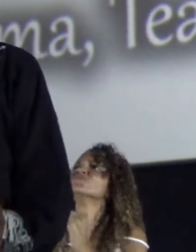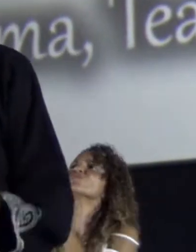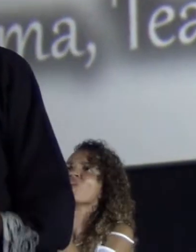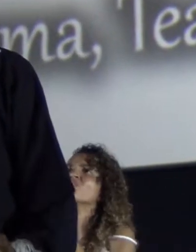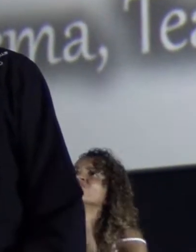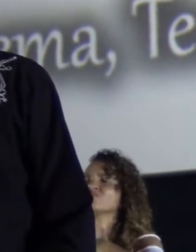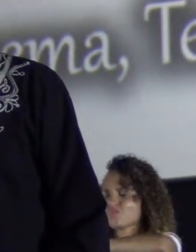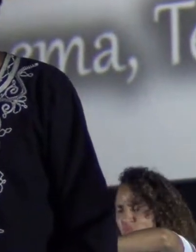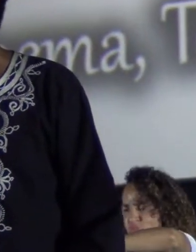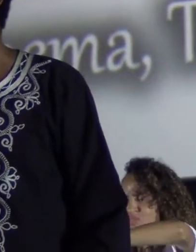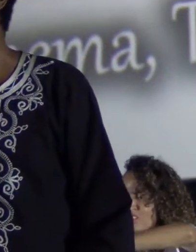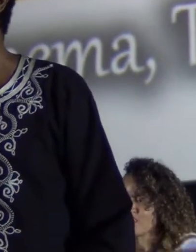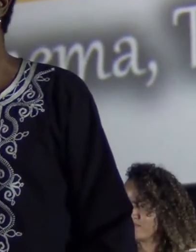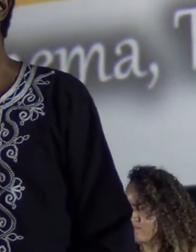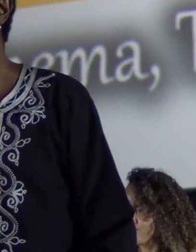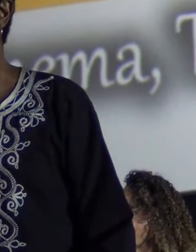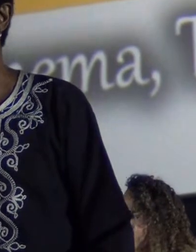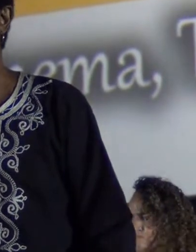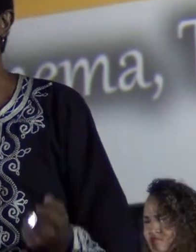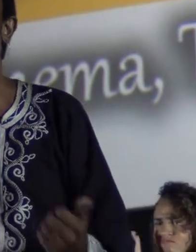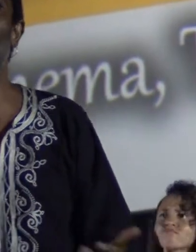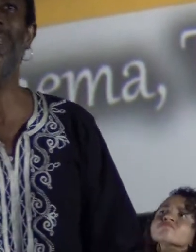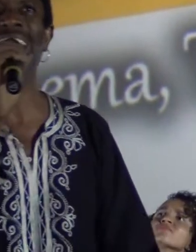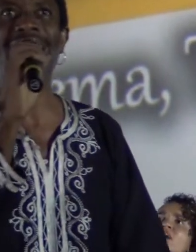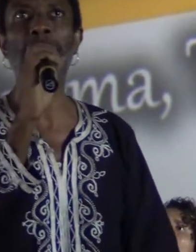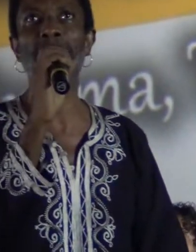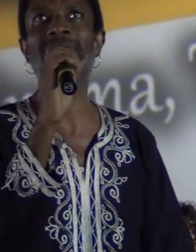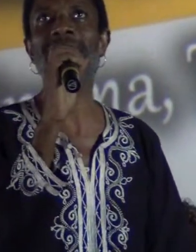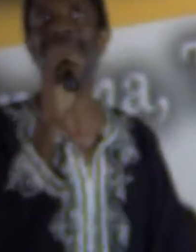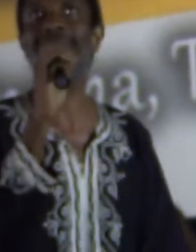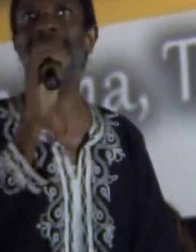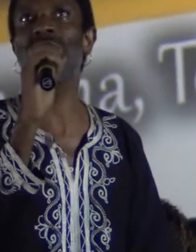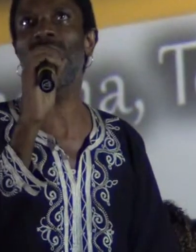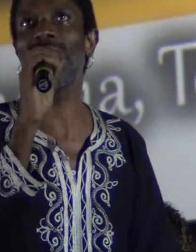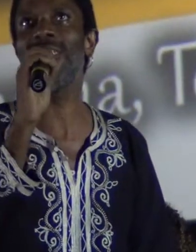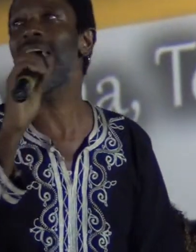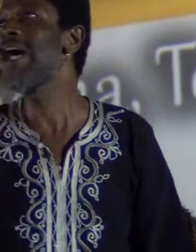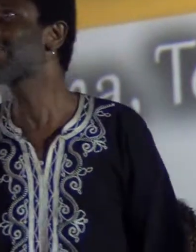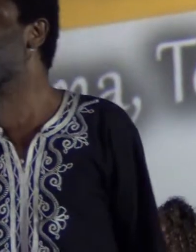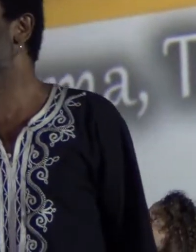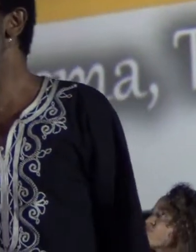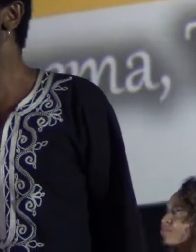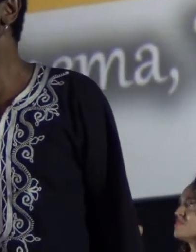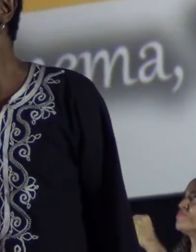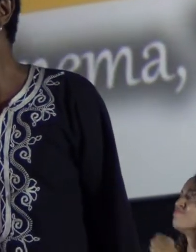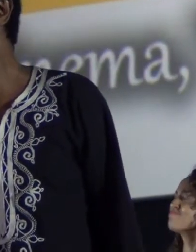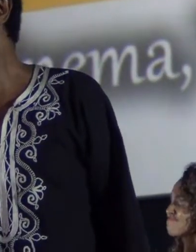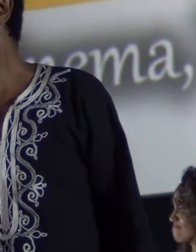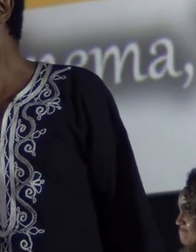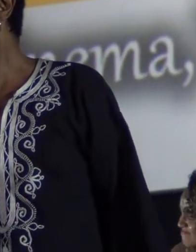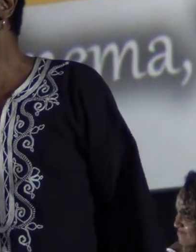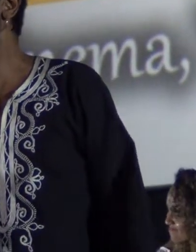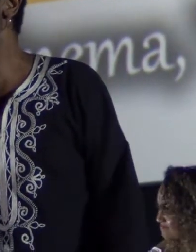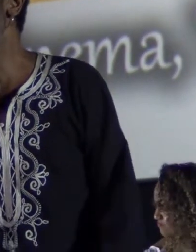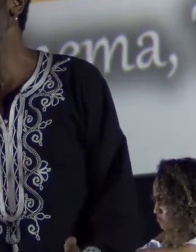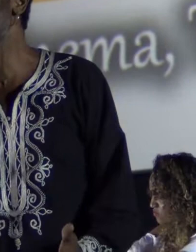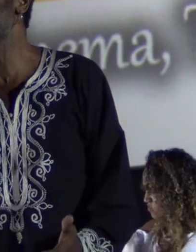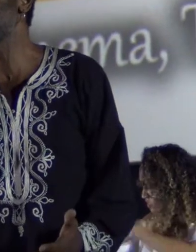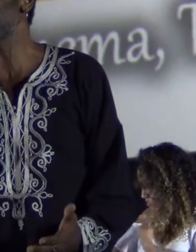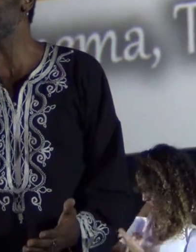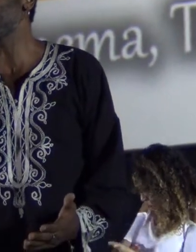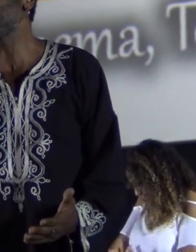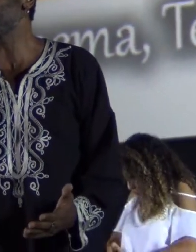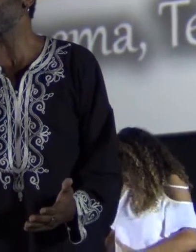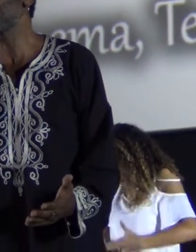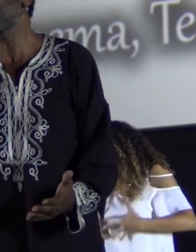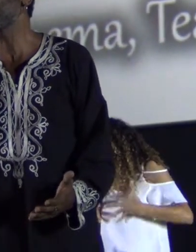Mas vou reverter o decreto, vou repintar a parede, tatuar no meu corpo nu.